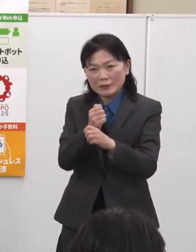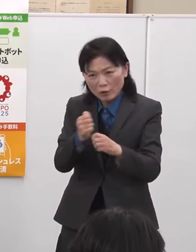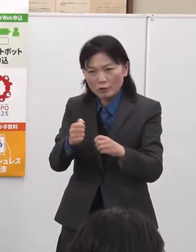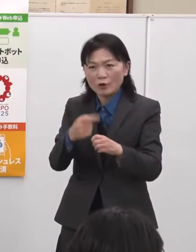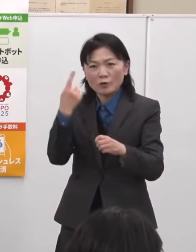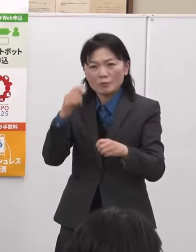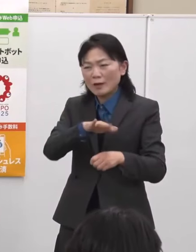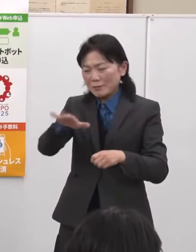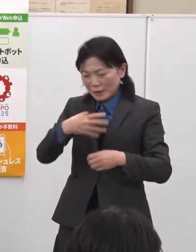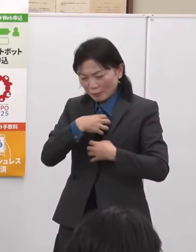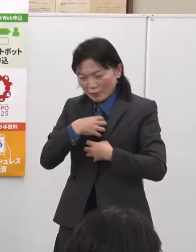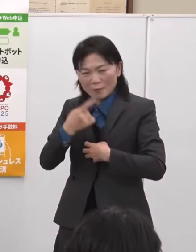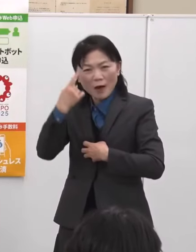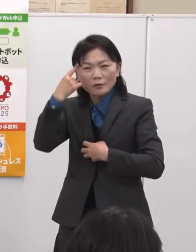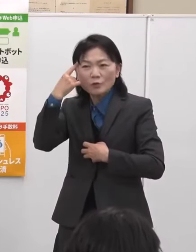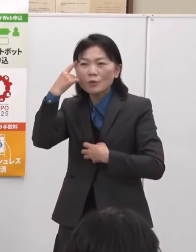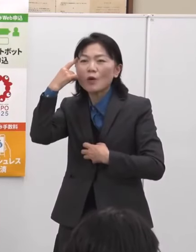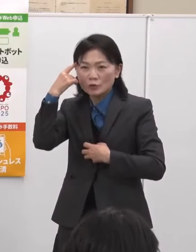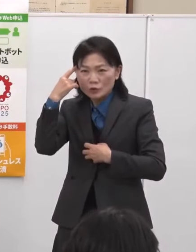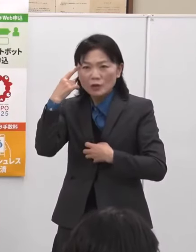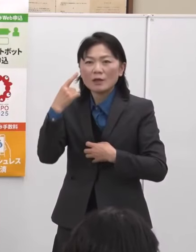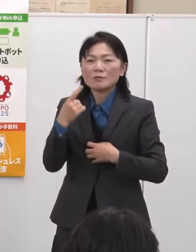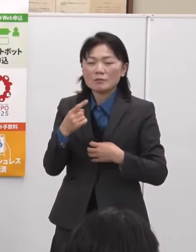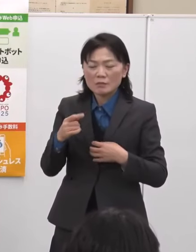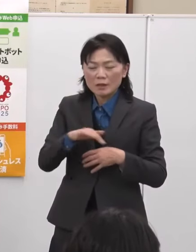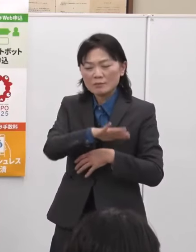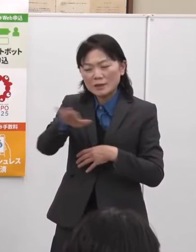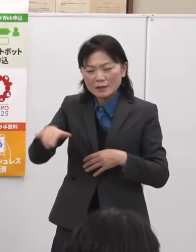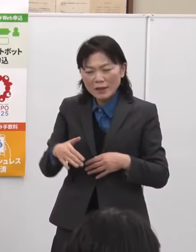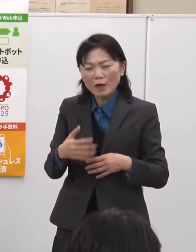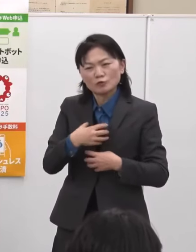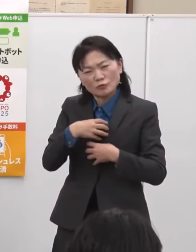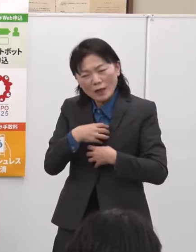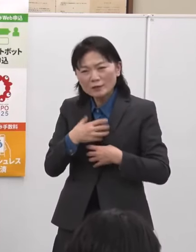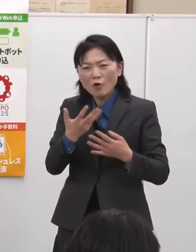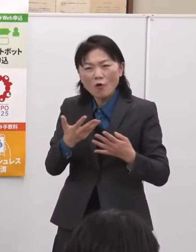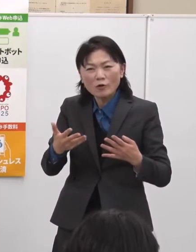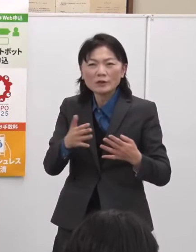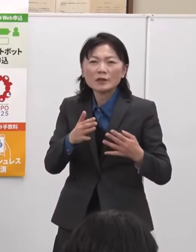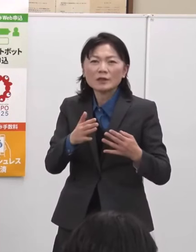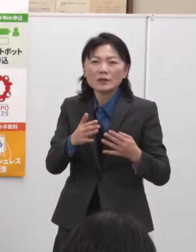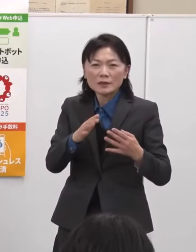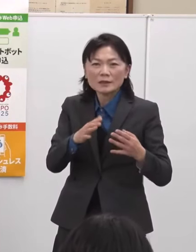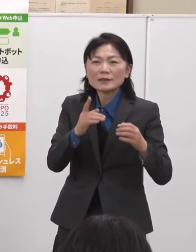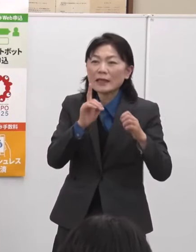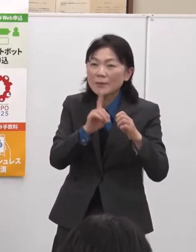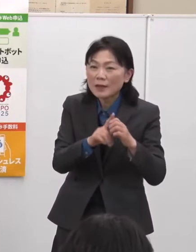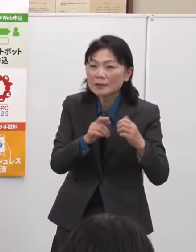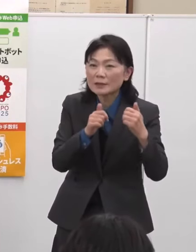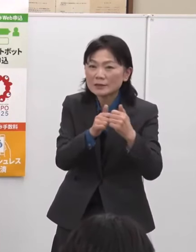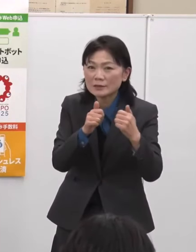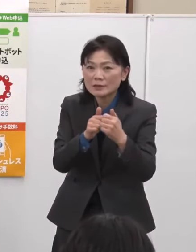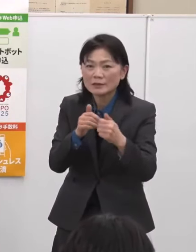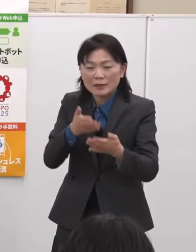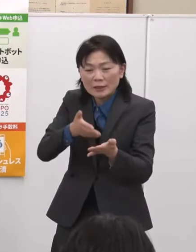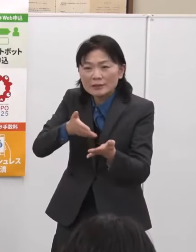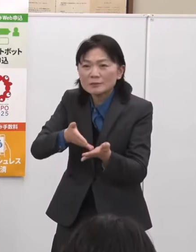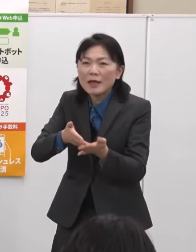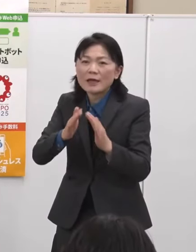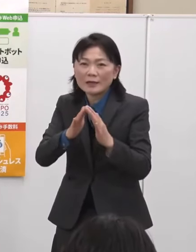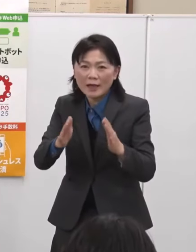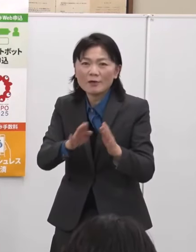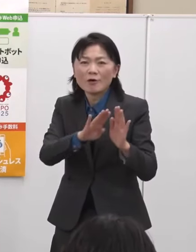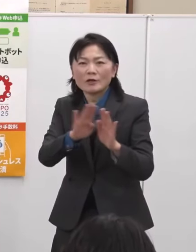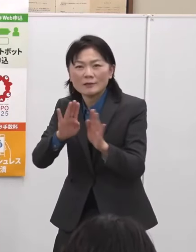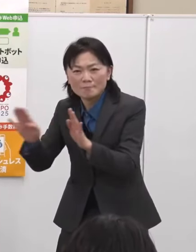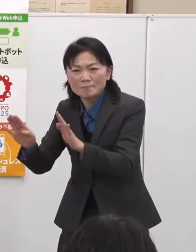だけ多くの方にご理解いただけるように住民説明会等をやってます。で、手続きはこういうそういう事業ですから、き